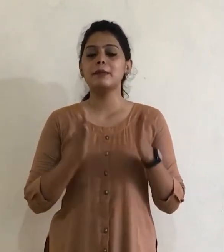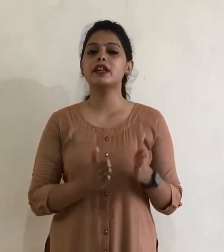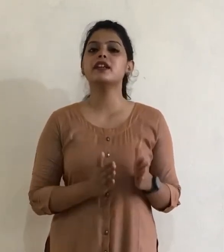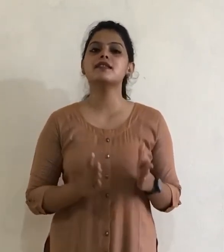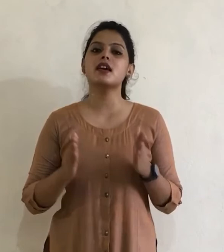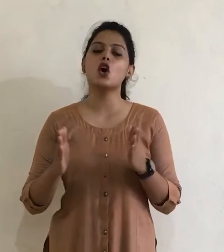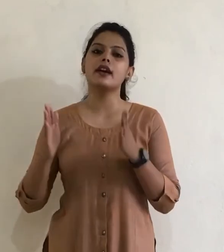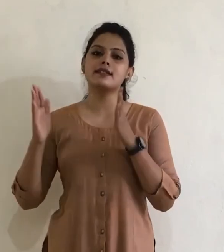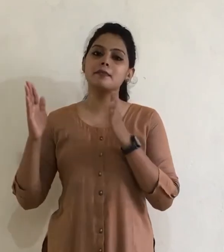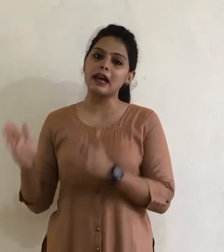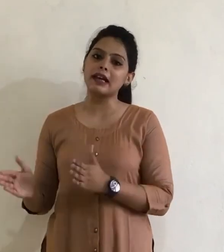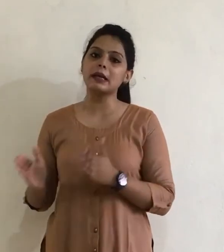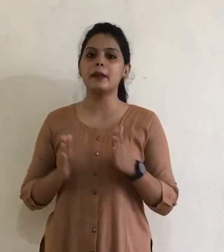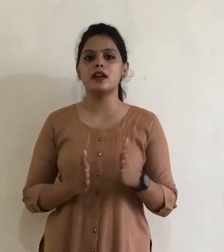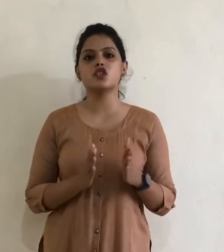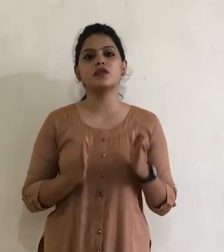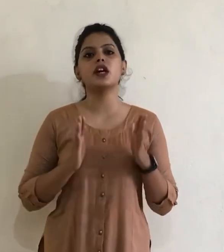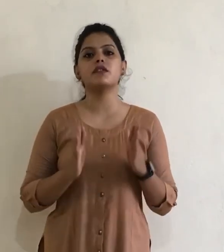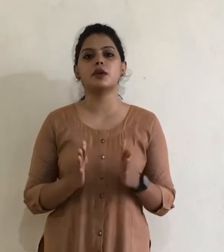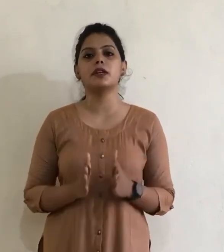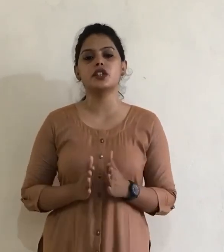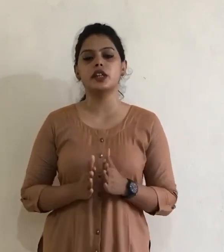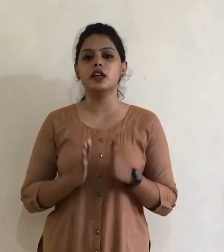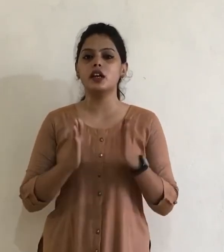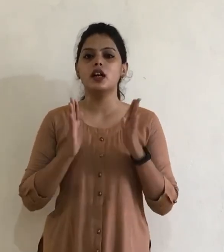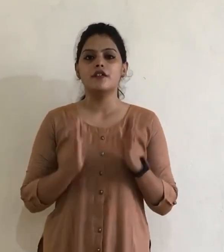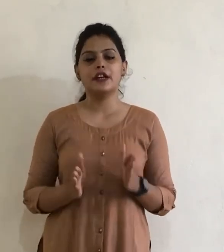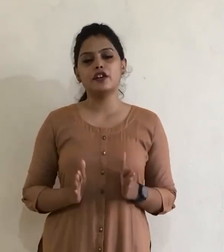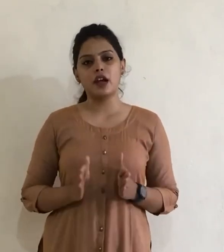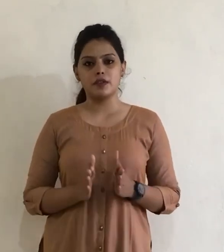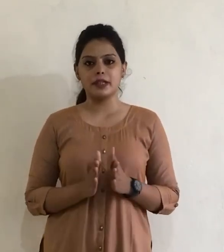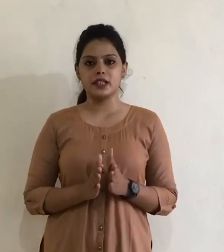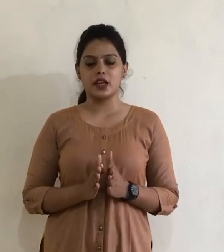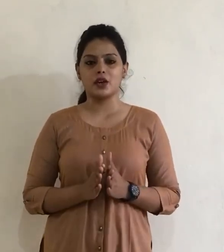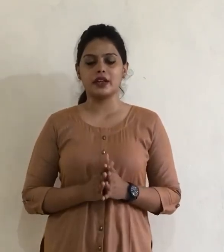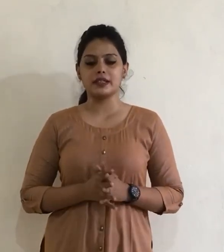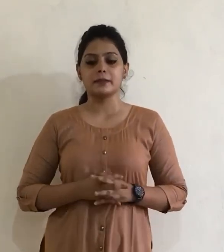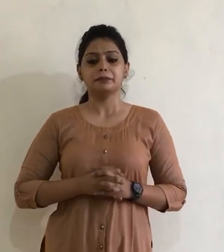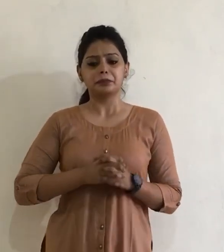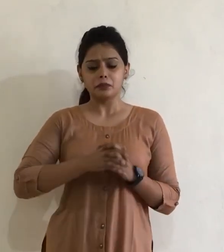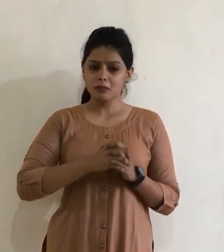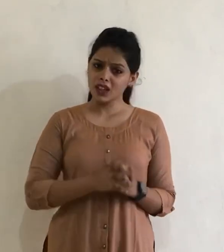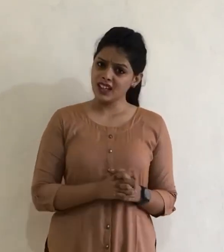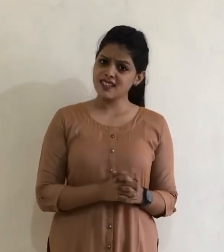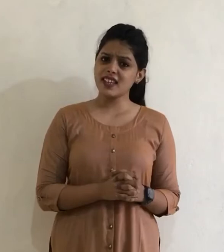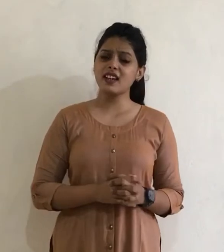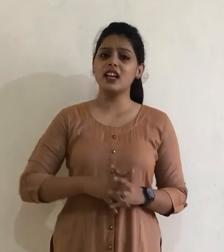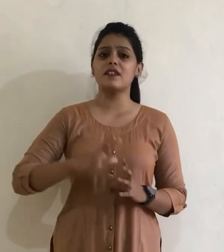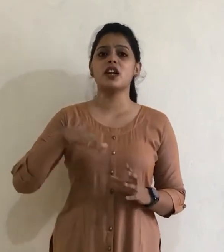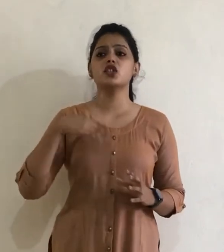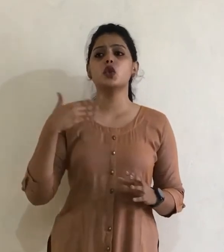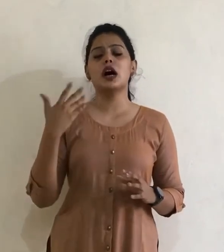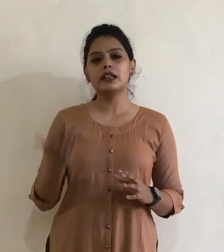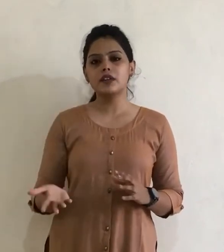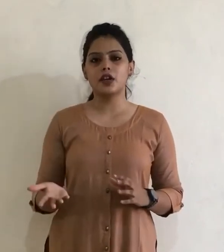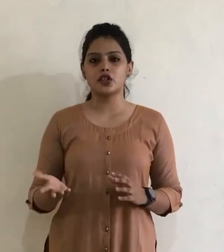Primary dealers are called as the market makers of the government in the field of government securities. इसके अलावा जो other functions